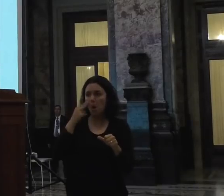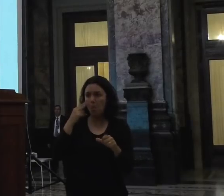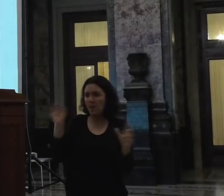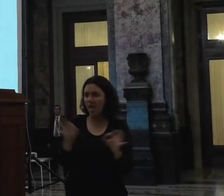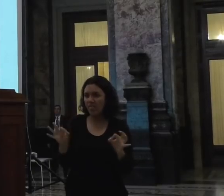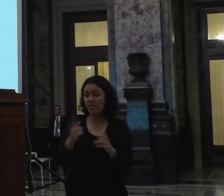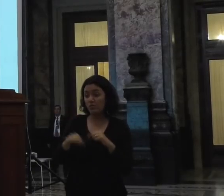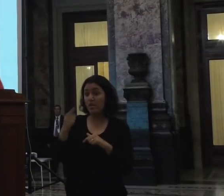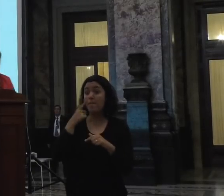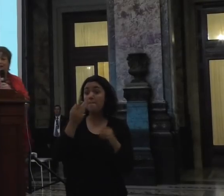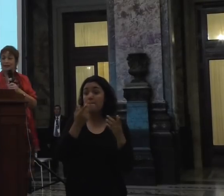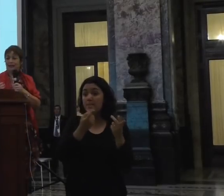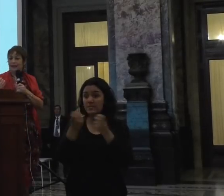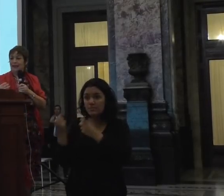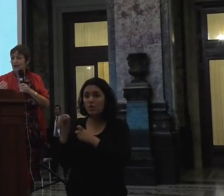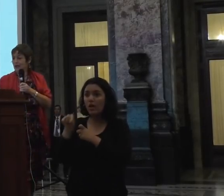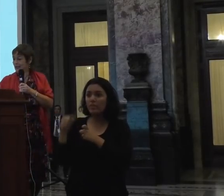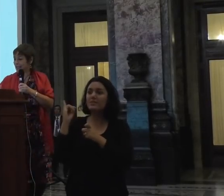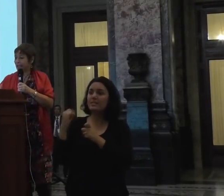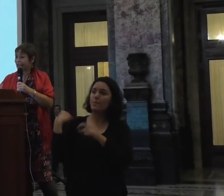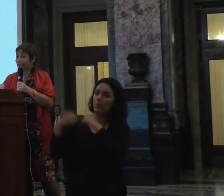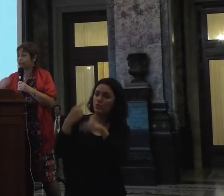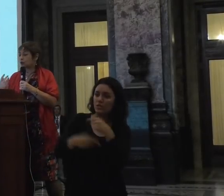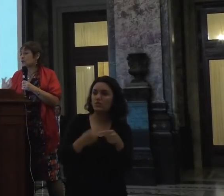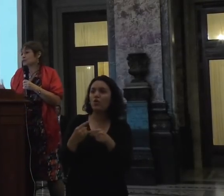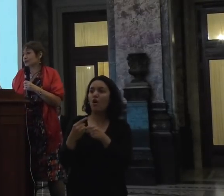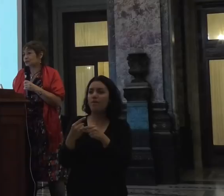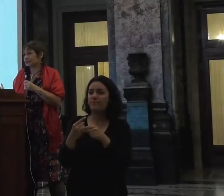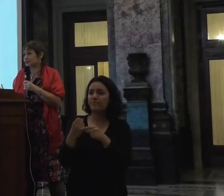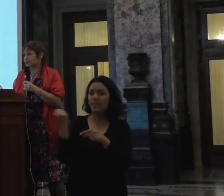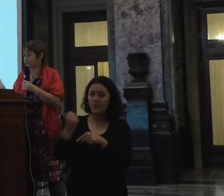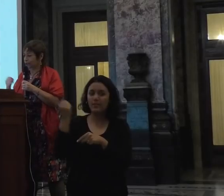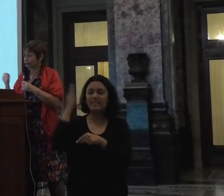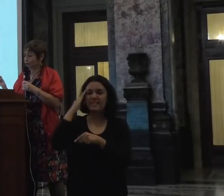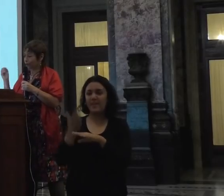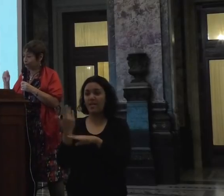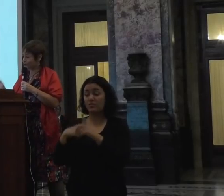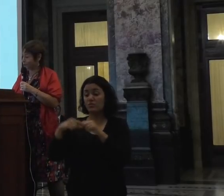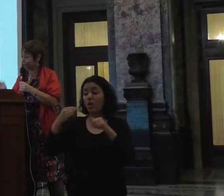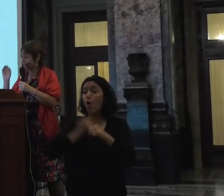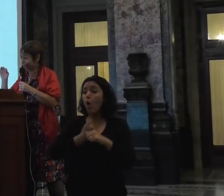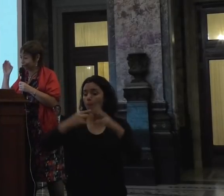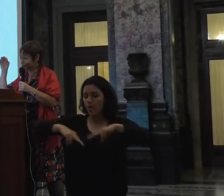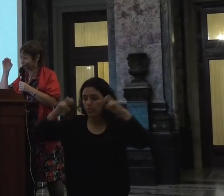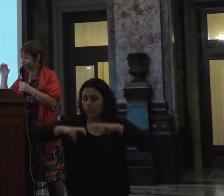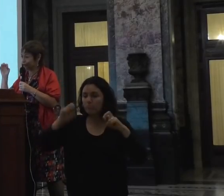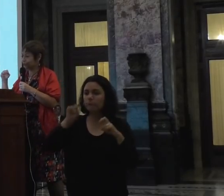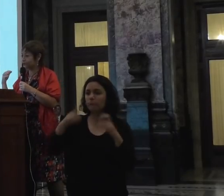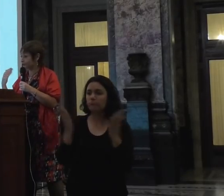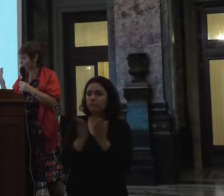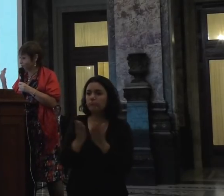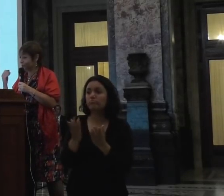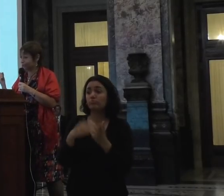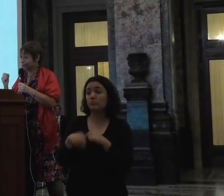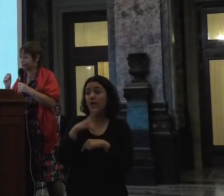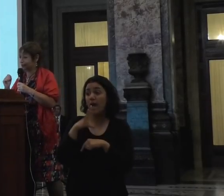todo el tiempo es un proceso inferencial. Ahora, ¿cómo estudiamos esto? Bueno, no podemos poner registros